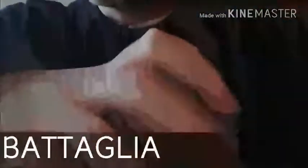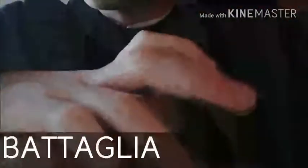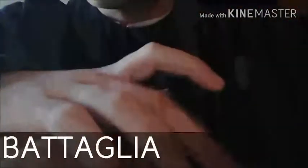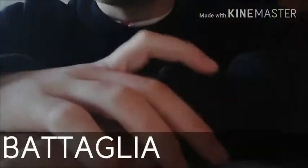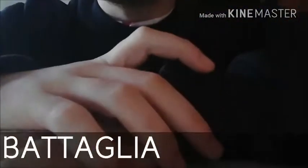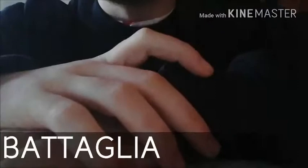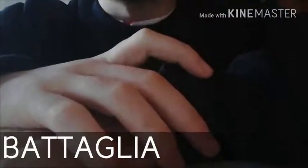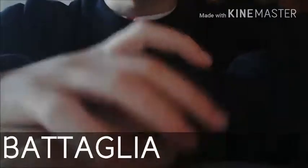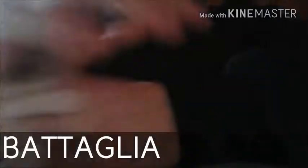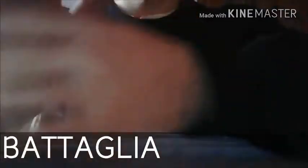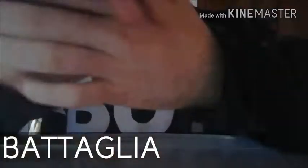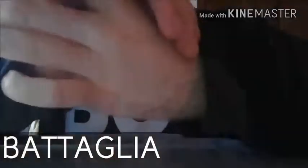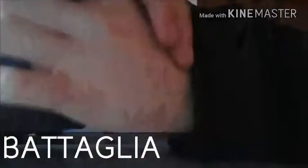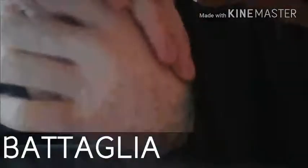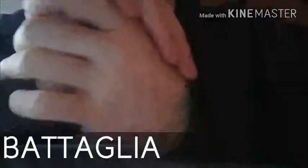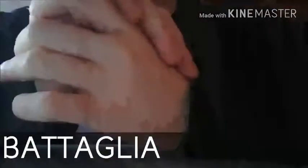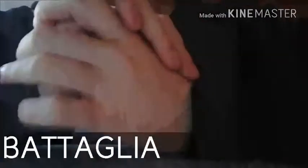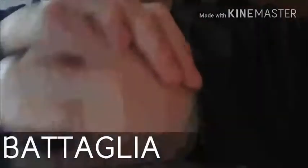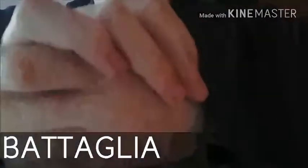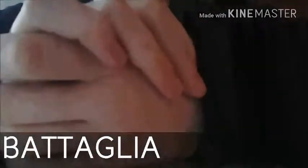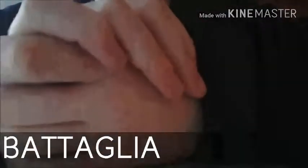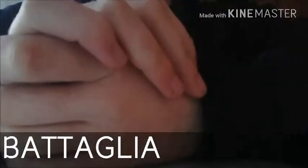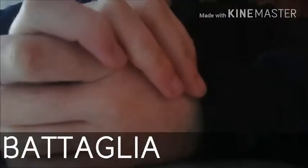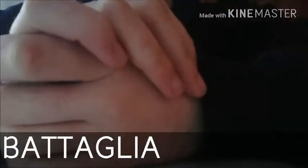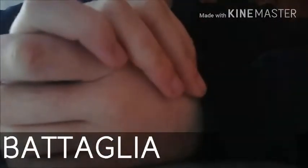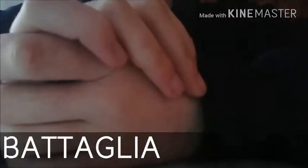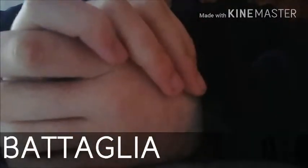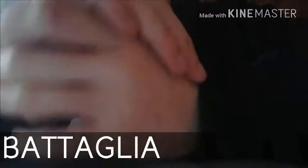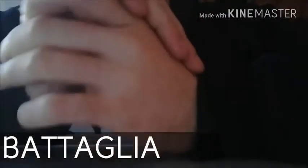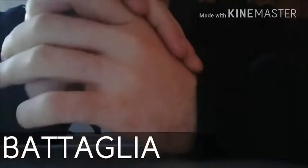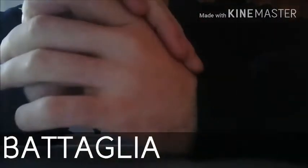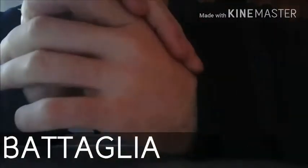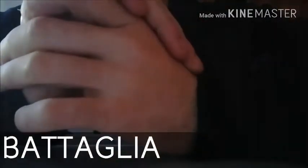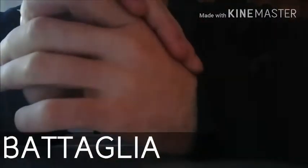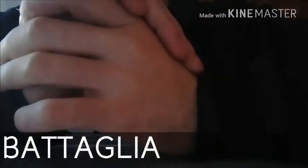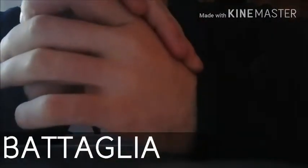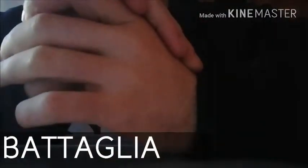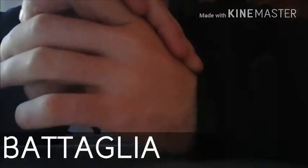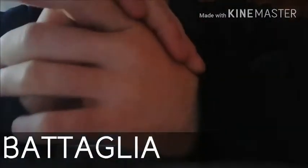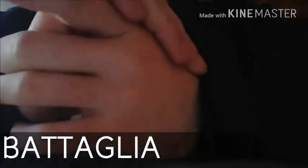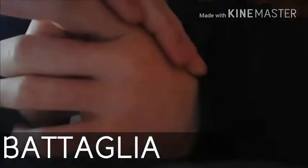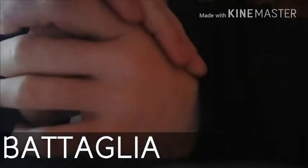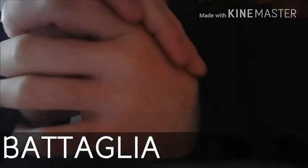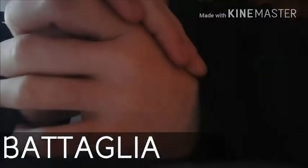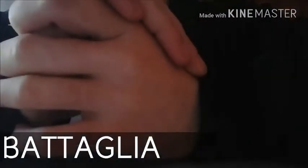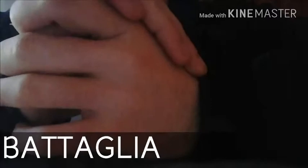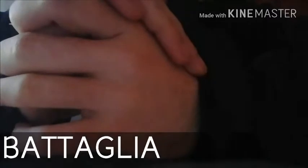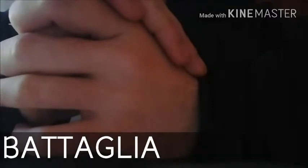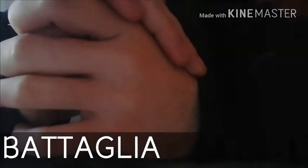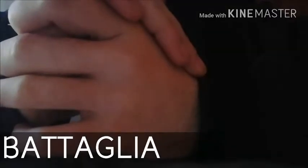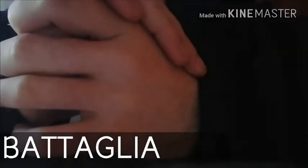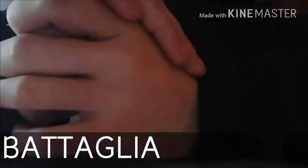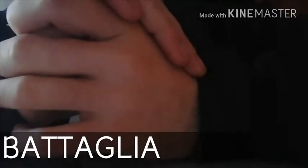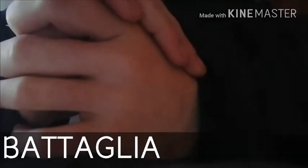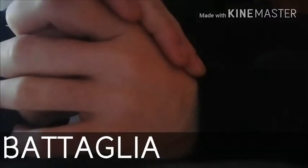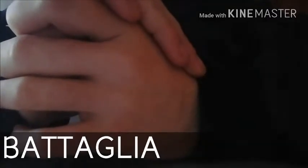tornando a fare la battaglia voi sapete come che ho già detto che alla battaglia ne